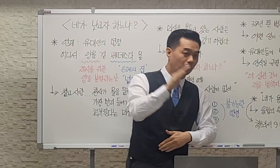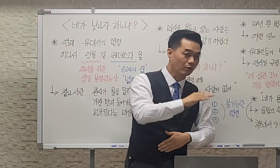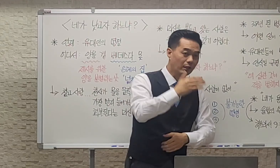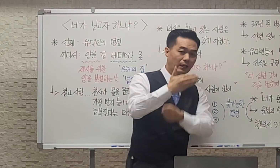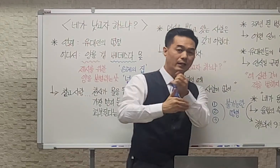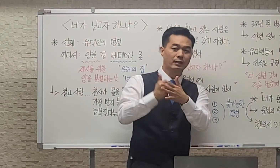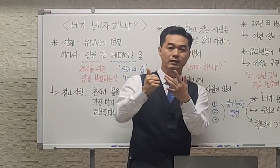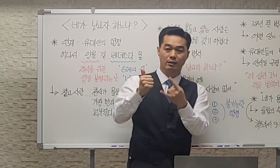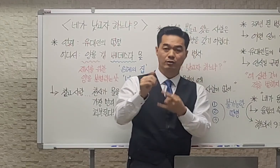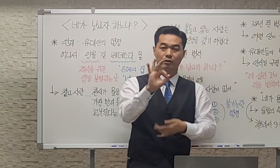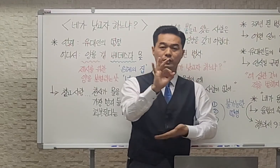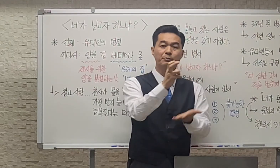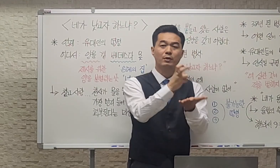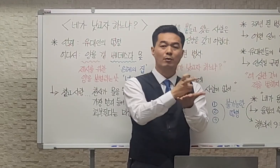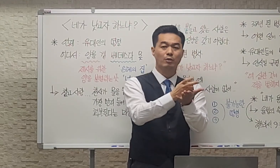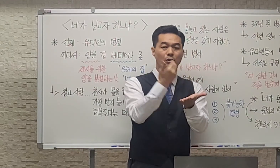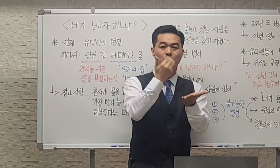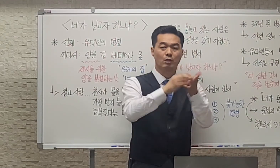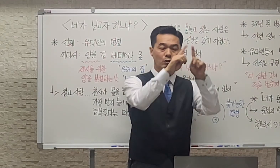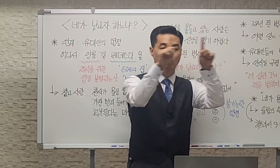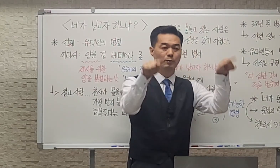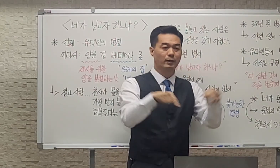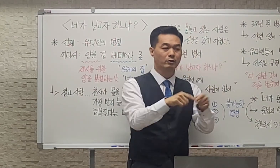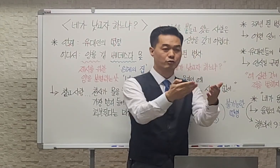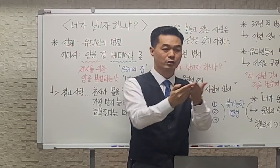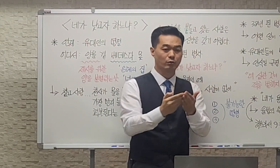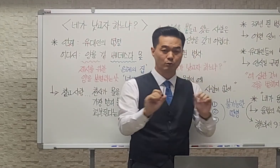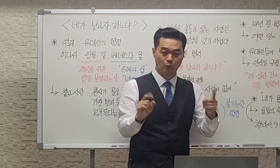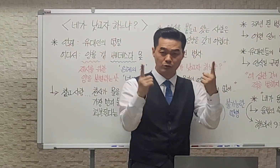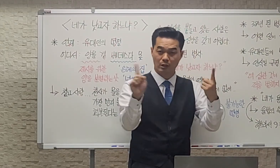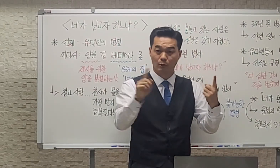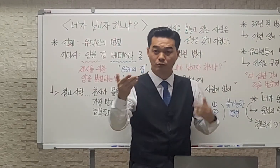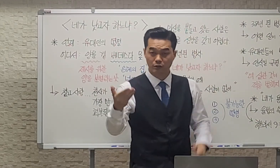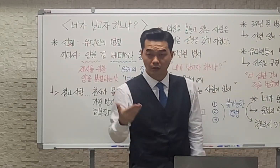구약시대부터 하나님께서 십계명 돌판을 주시고 동시에 뭘 주세요?